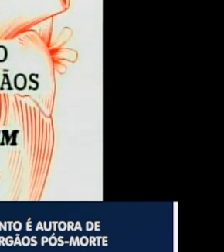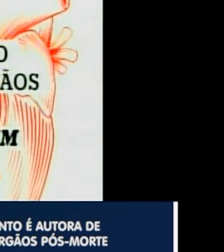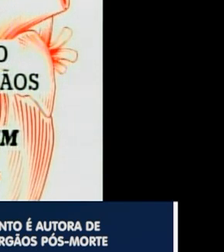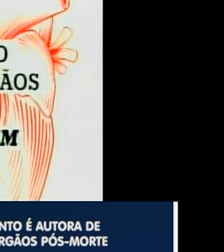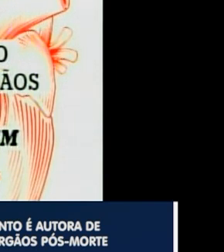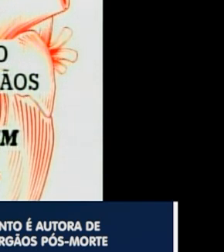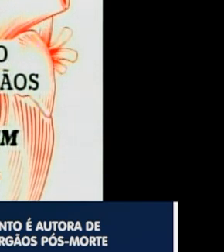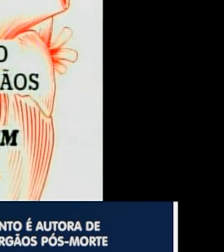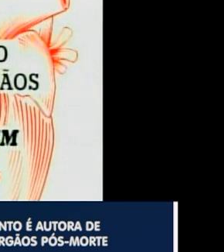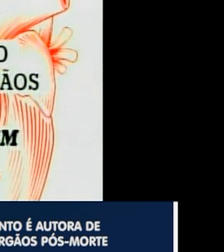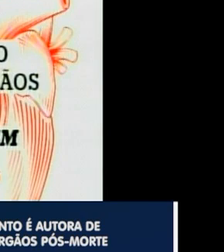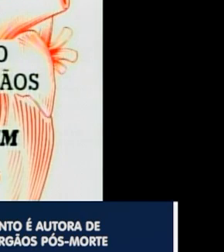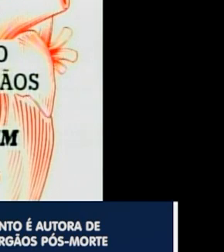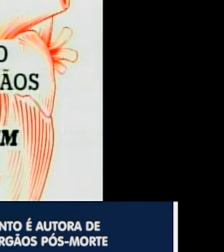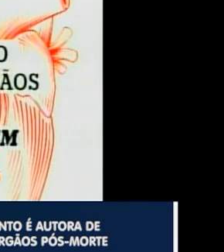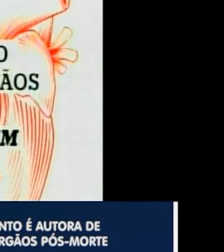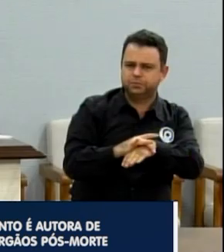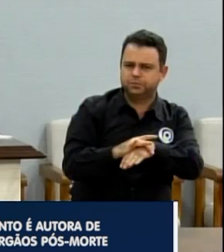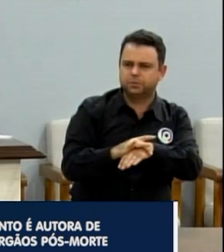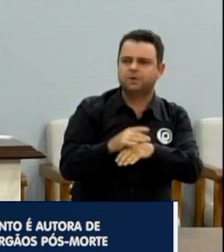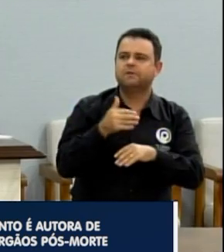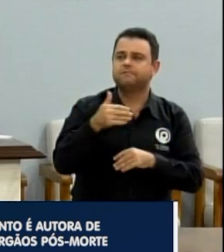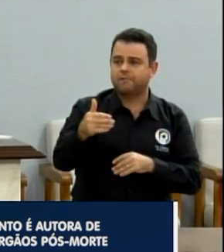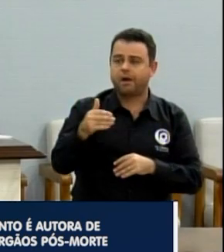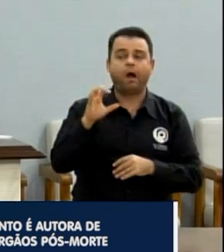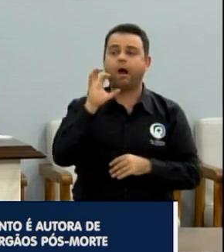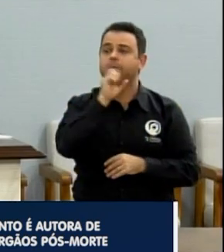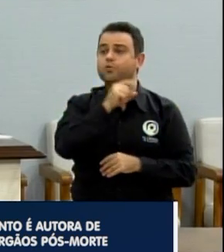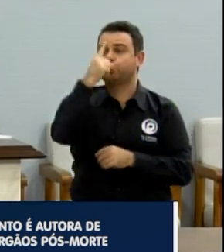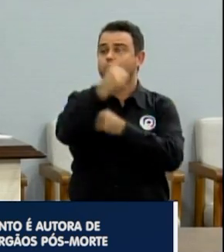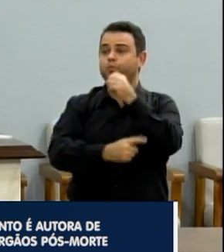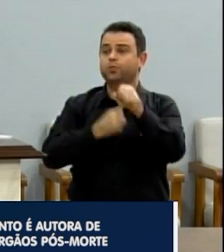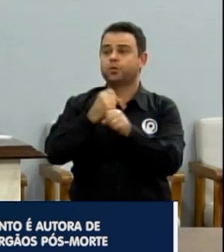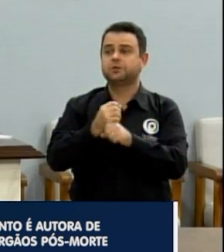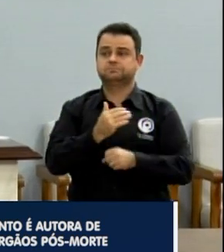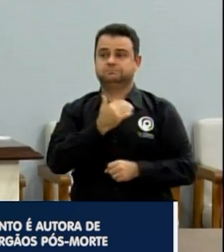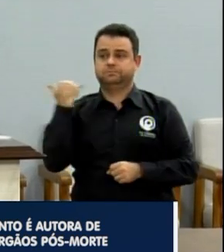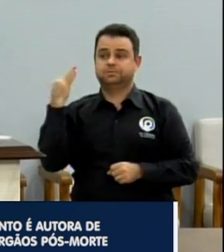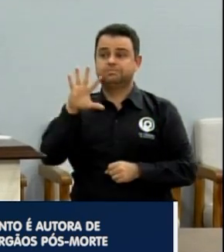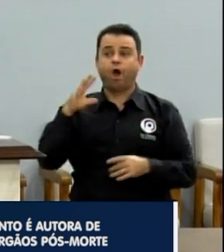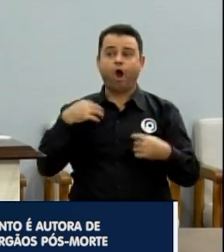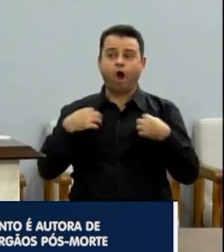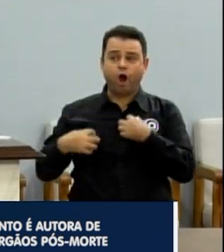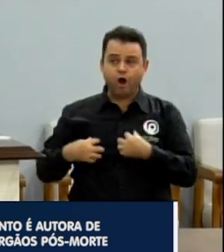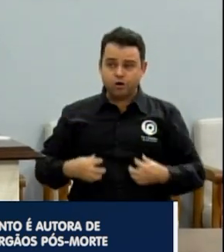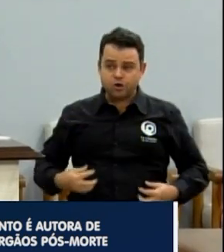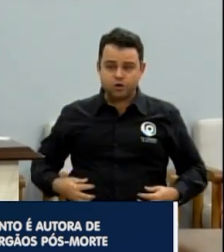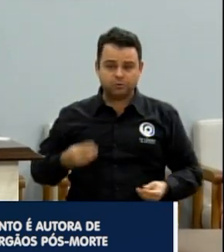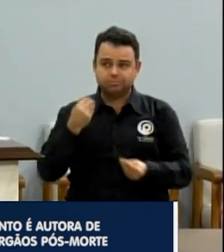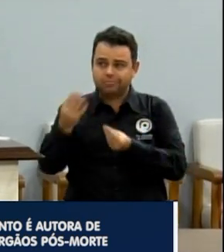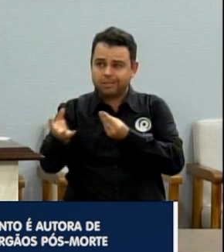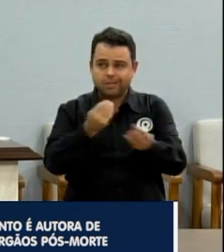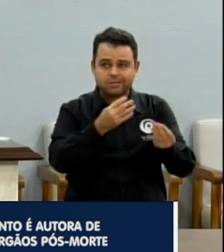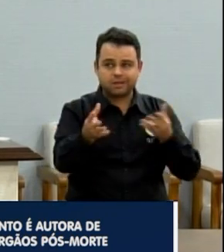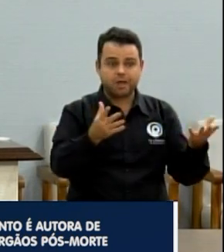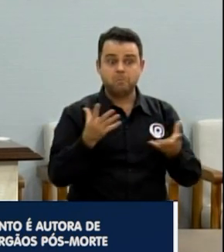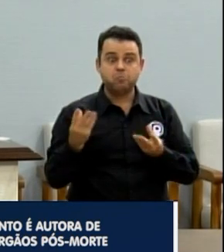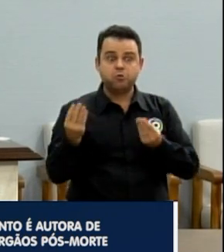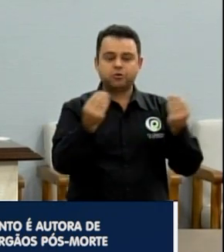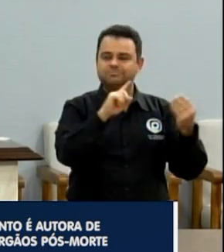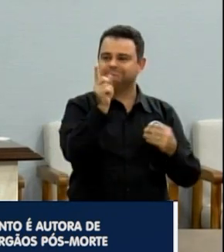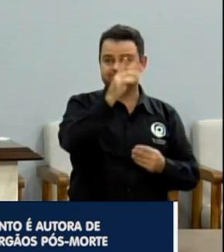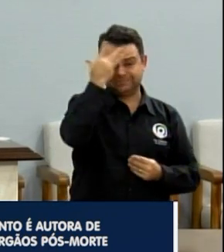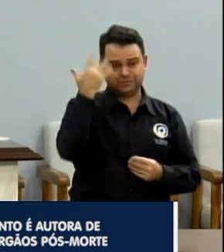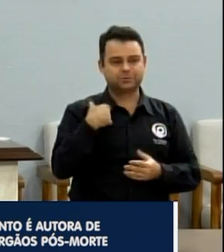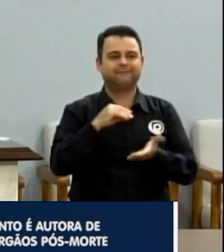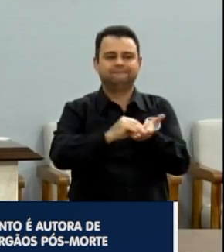antes de conseguir um doador. A quantidade de órgãos disponíveis não é suficiente para a demanda da população.